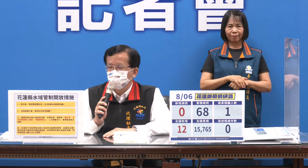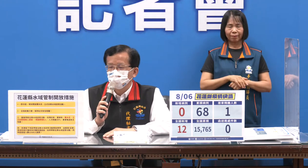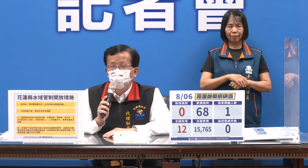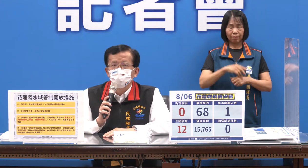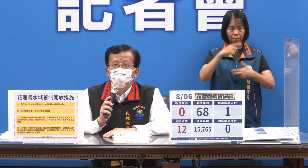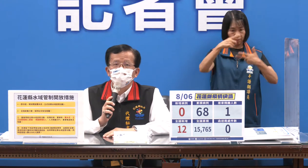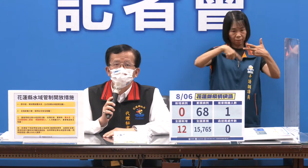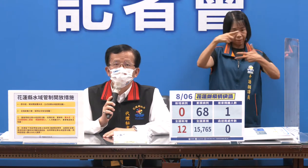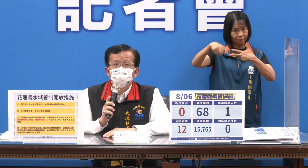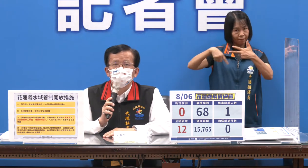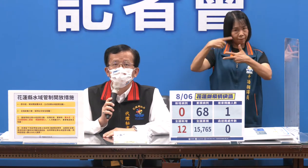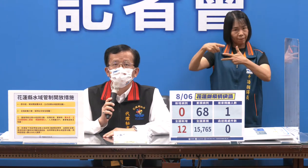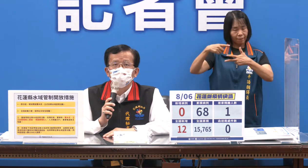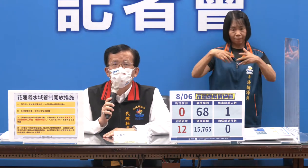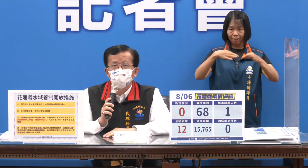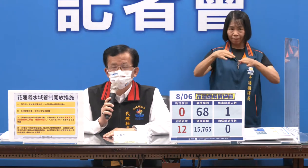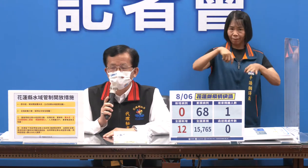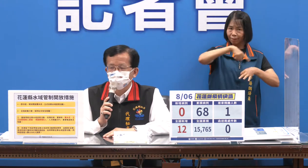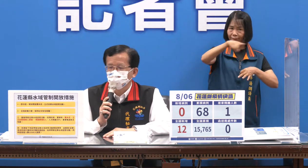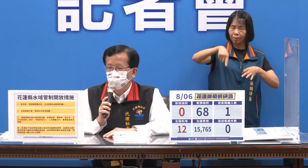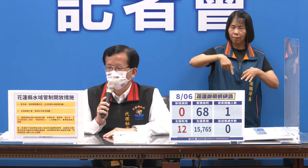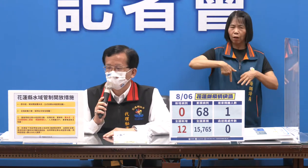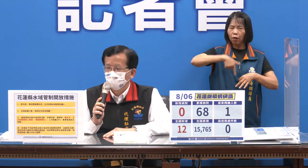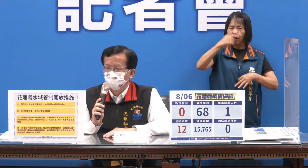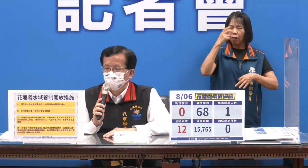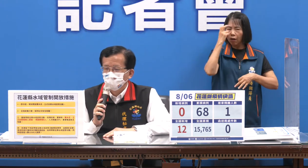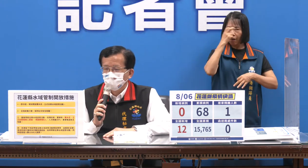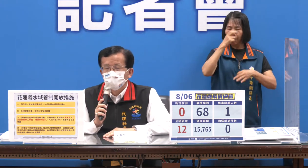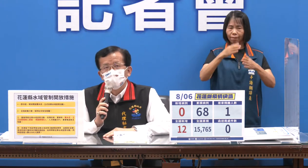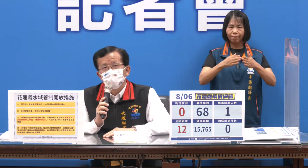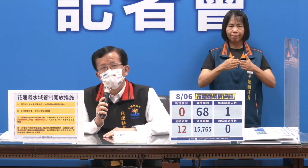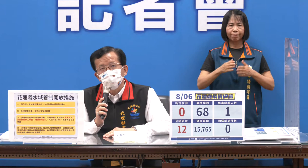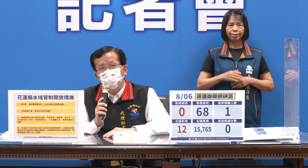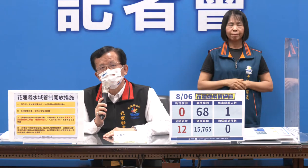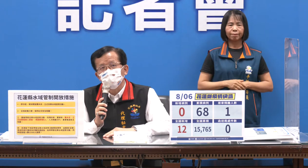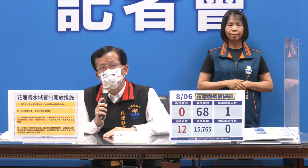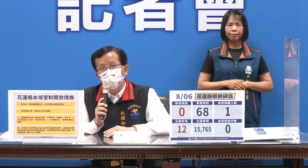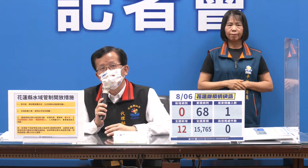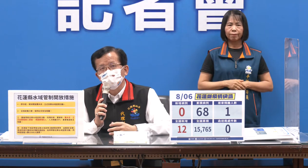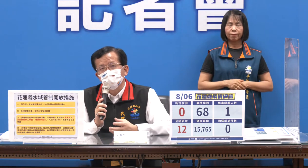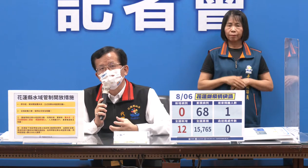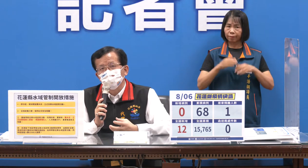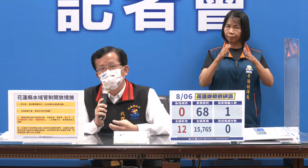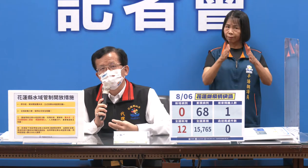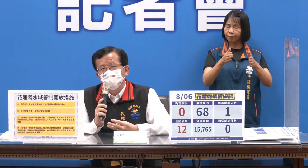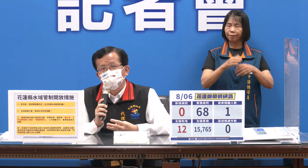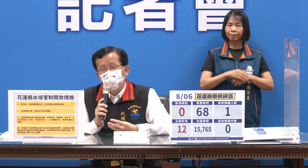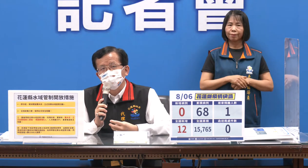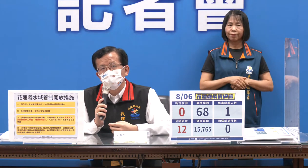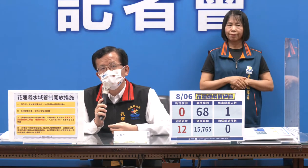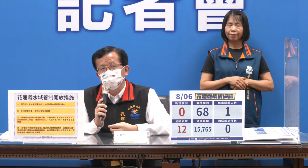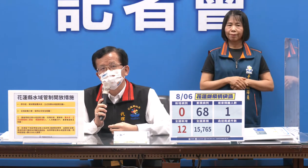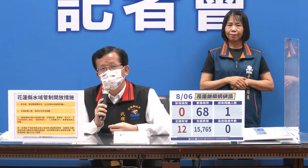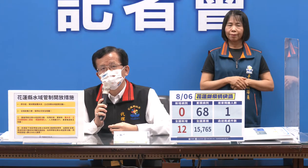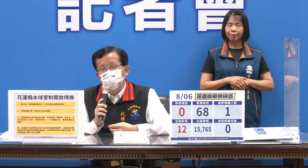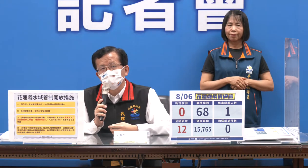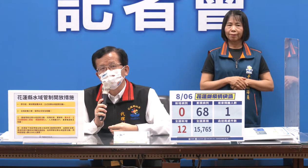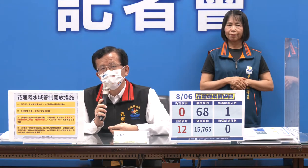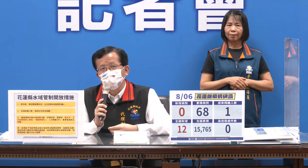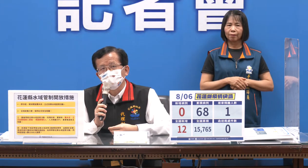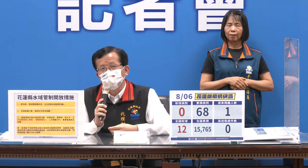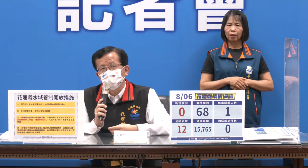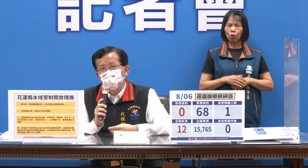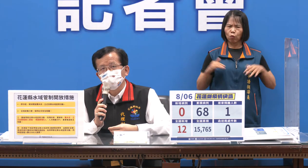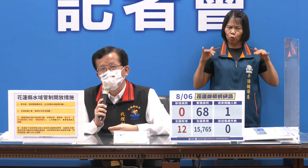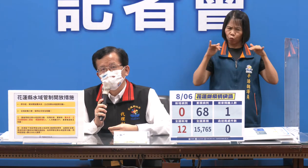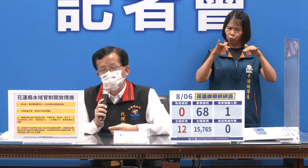周要接受快筛，特别针对我们非常热门